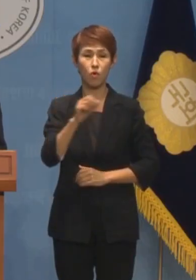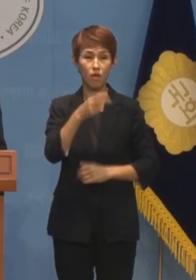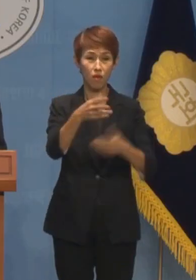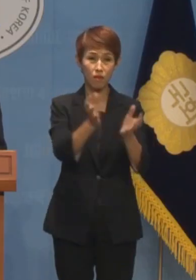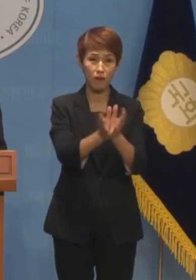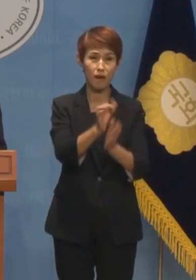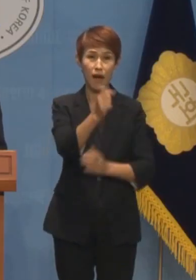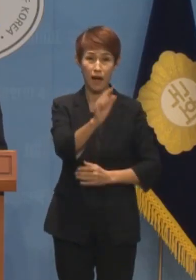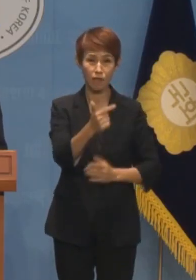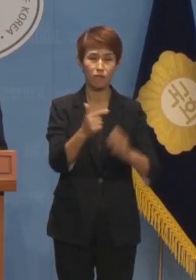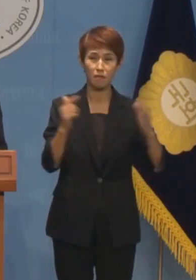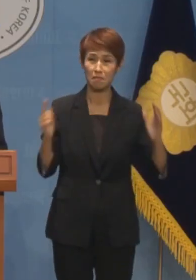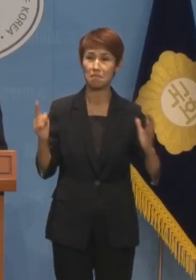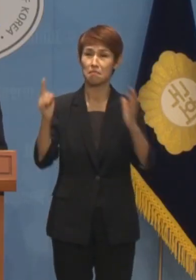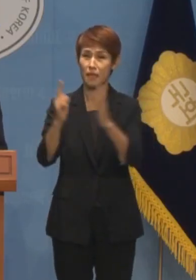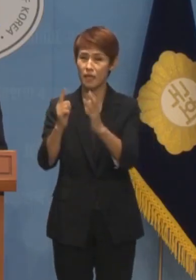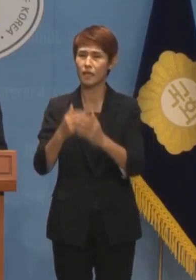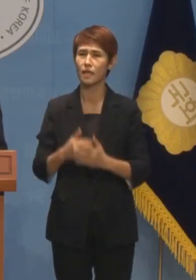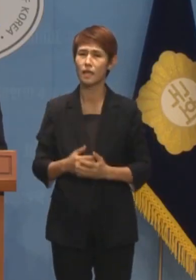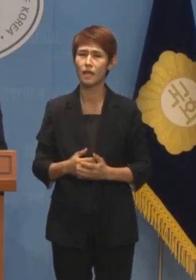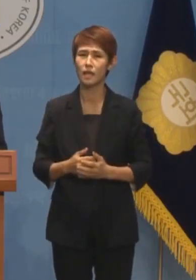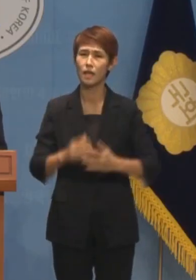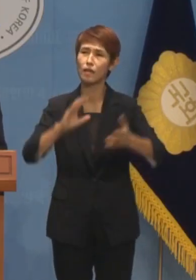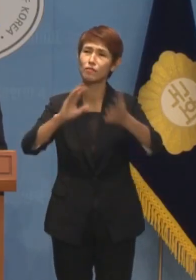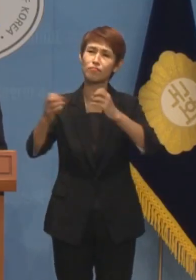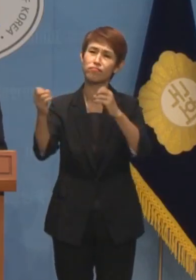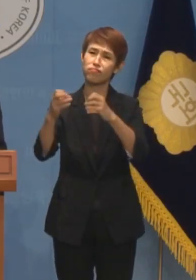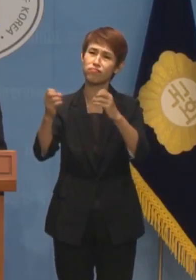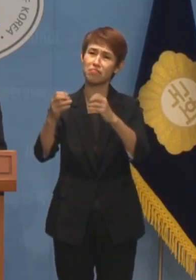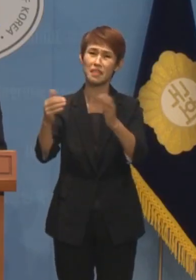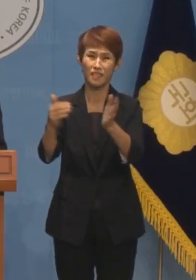덕담만 나누다 끝났다는 말입니까?